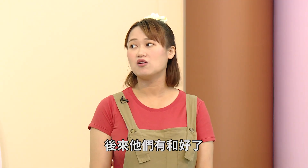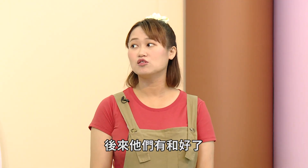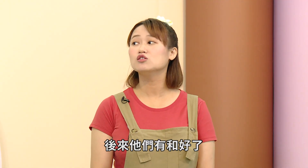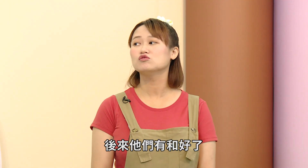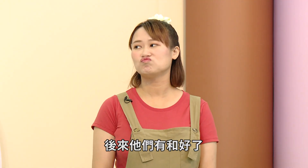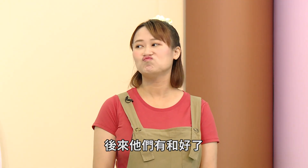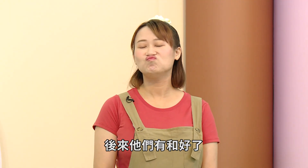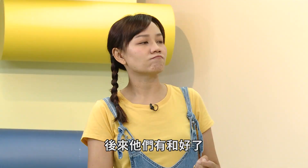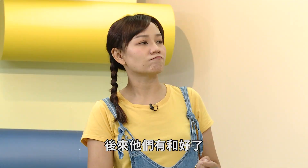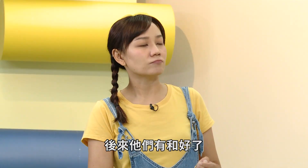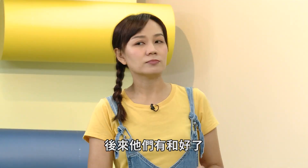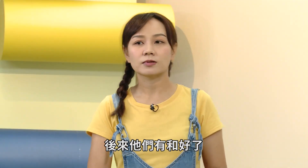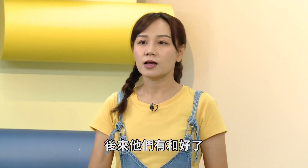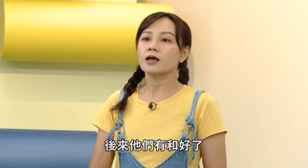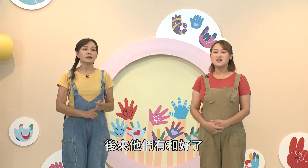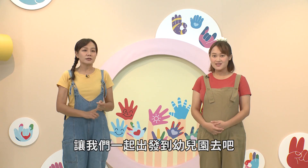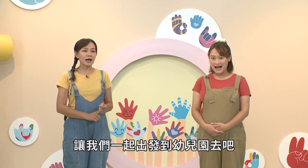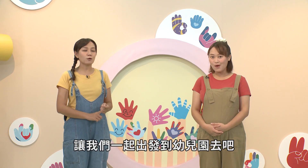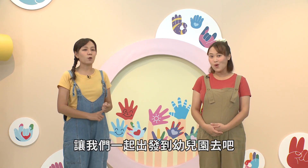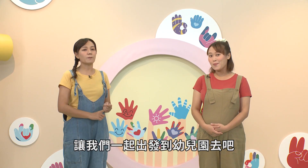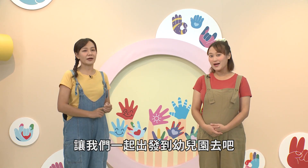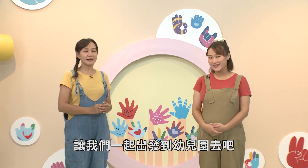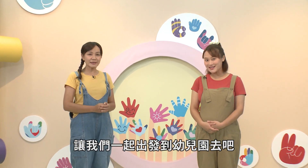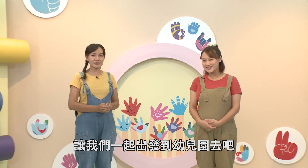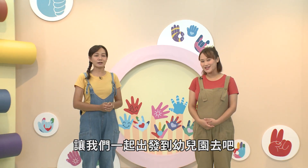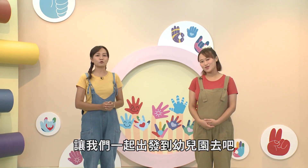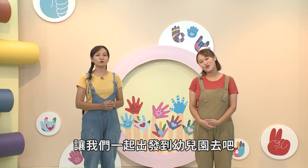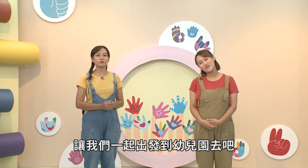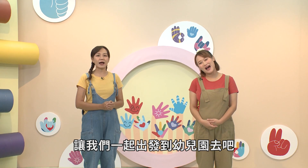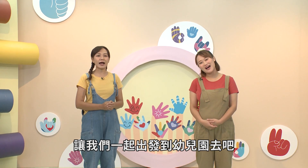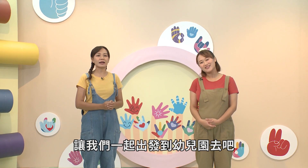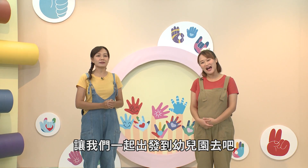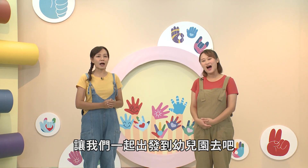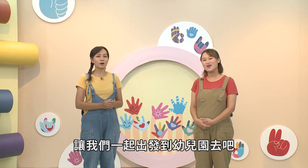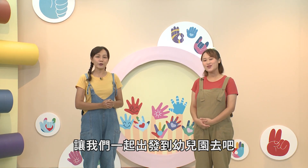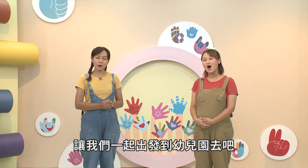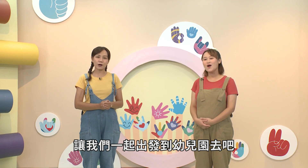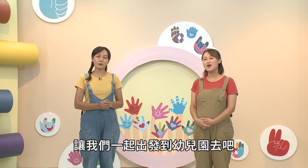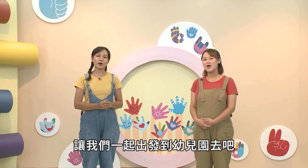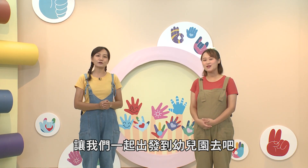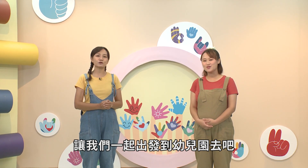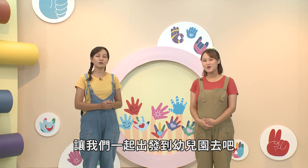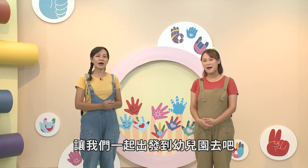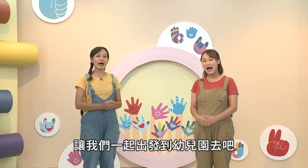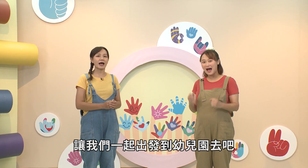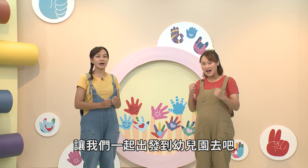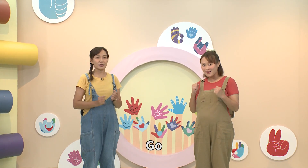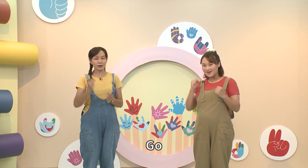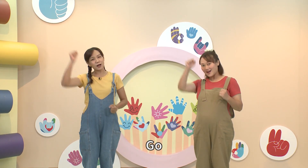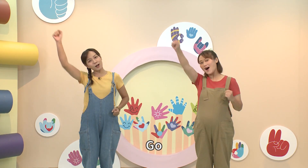了。 让我们一起出发到幼儿园去吧， Go！